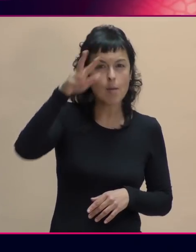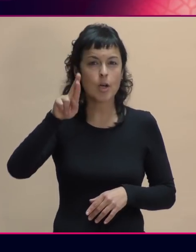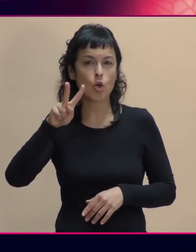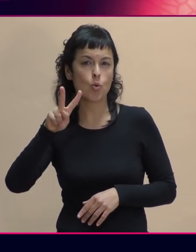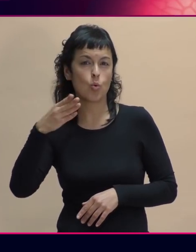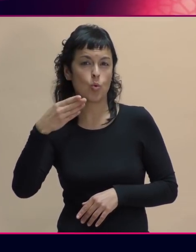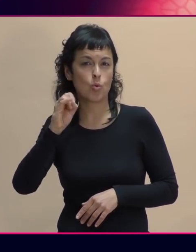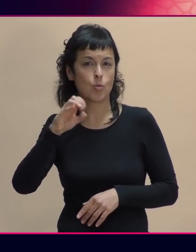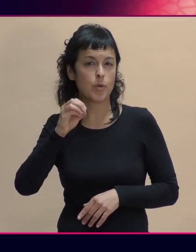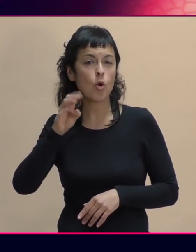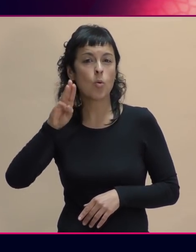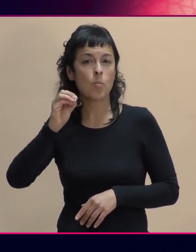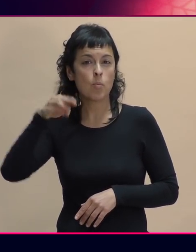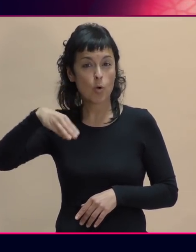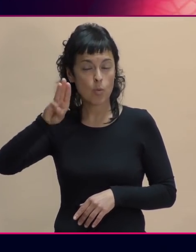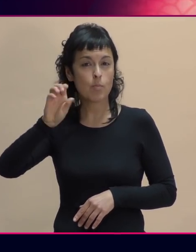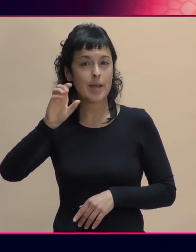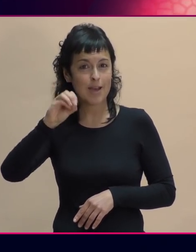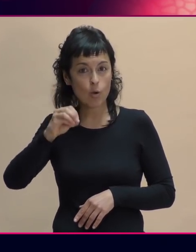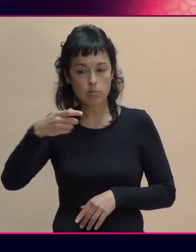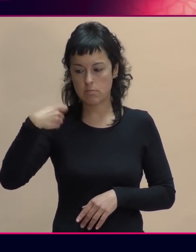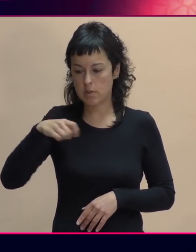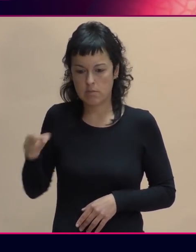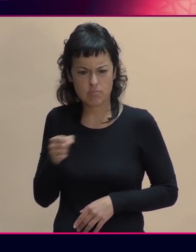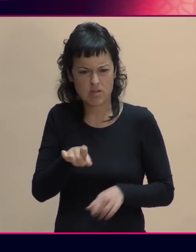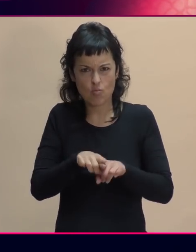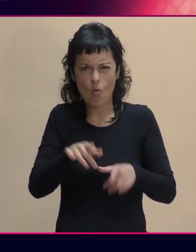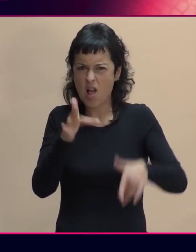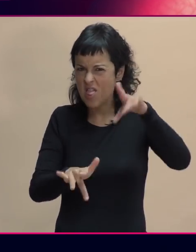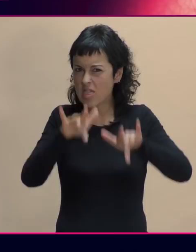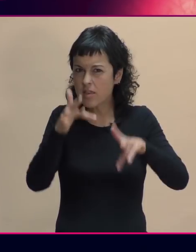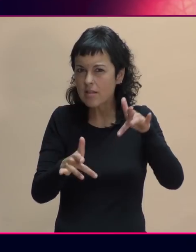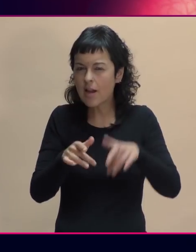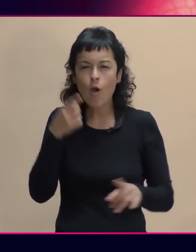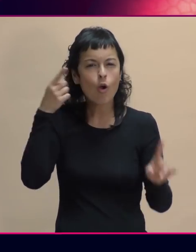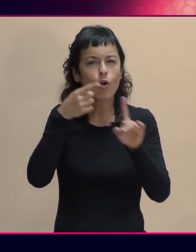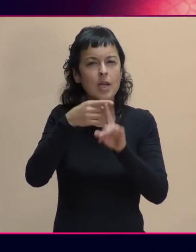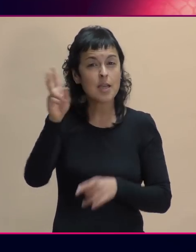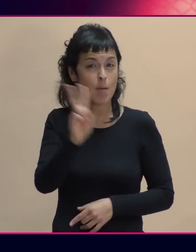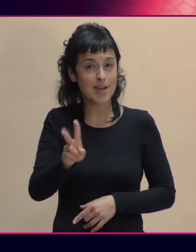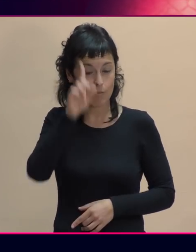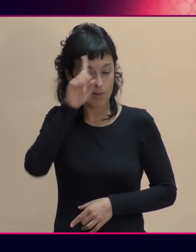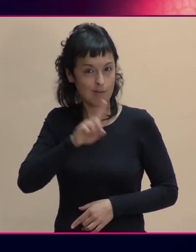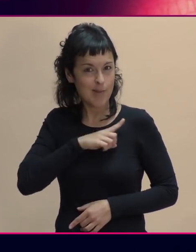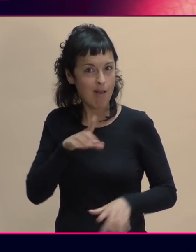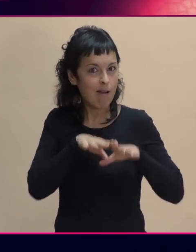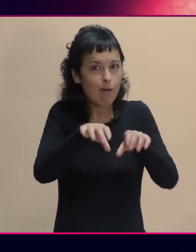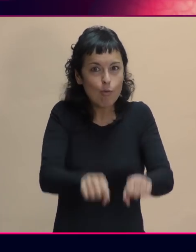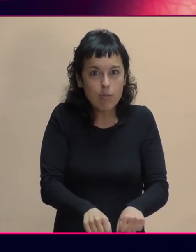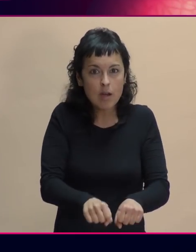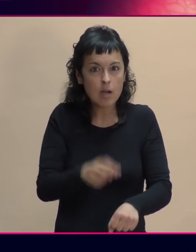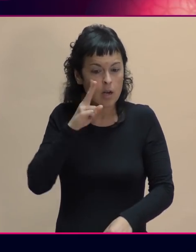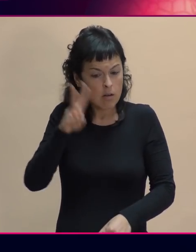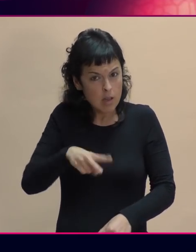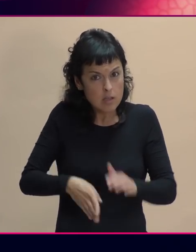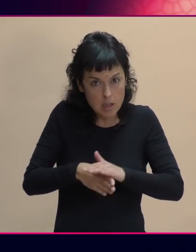marco Rubio y Mike pompeo han colocado como un títere para facilitar la ocupación militar de Venezuela